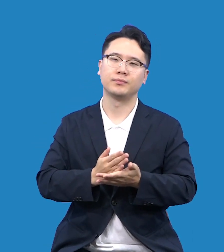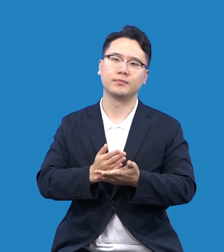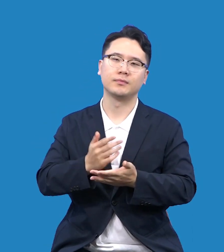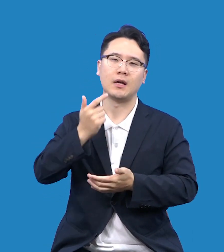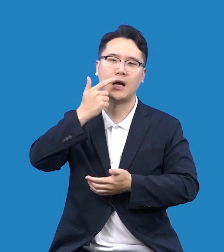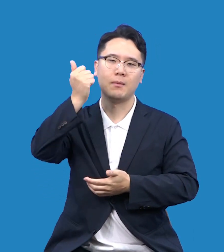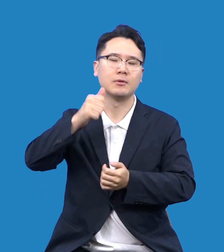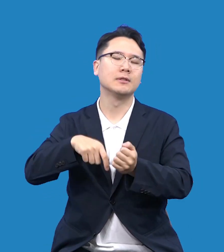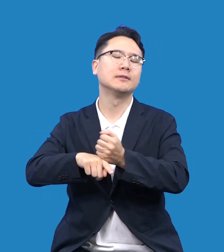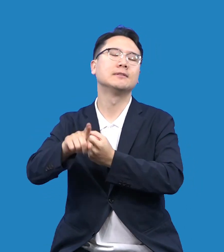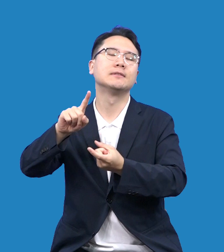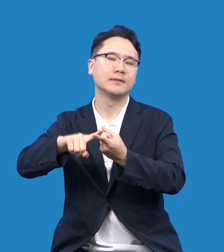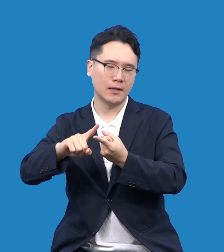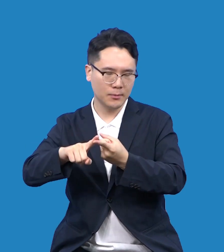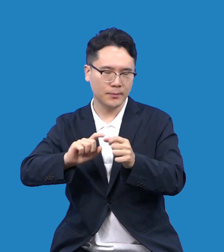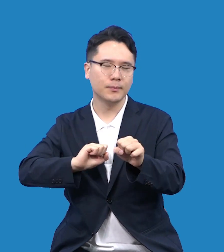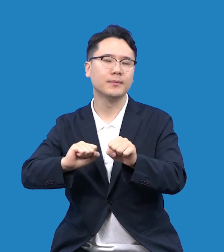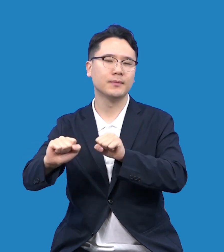아버지의 뜻대로 하옵소서.